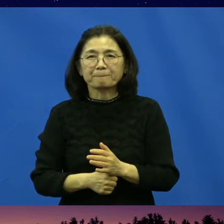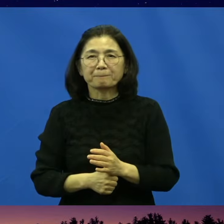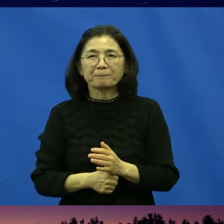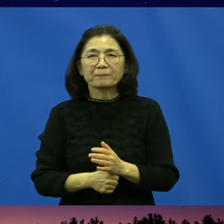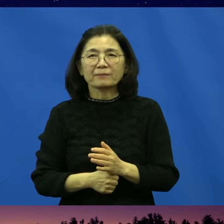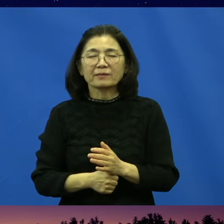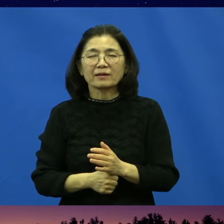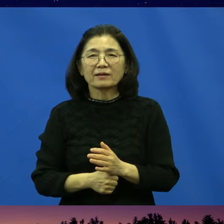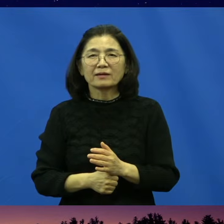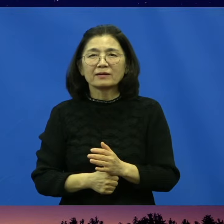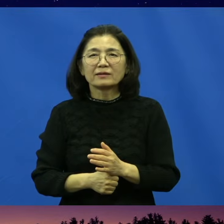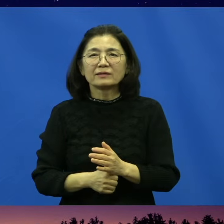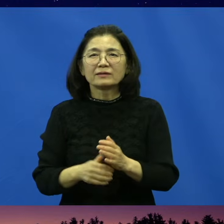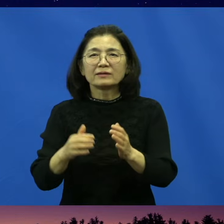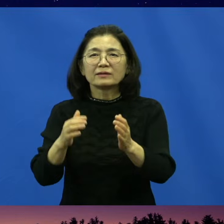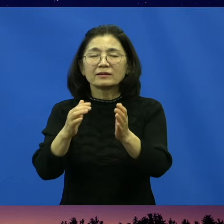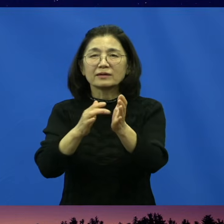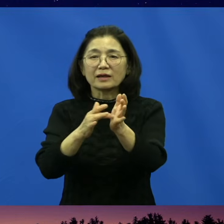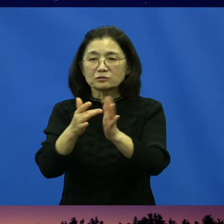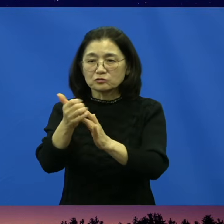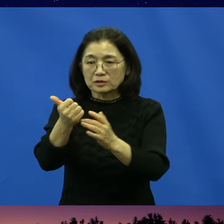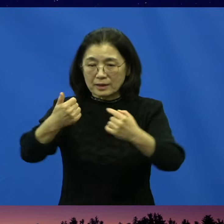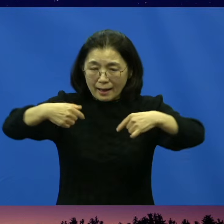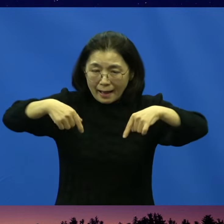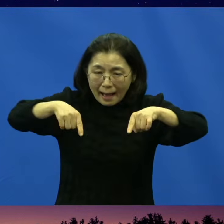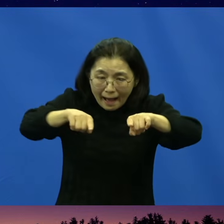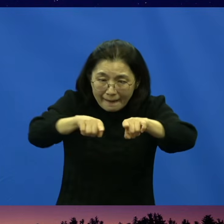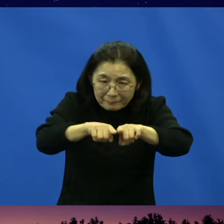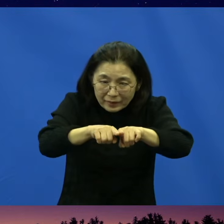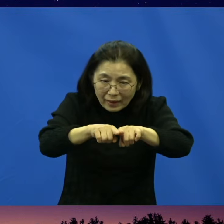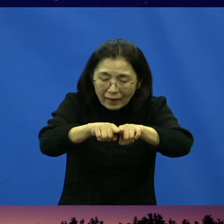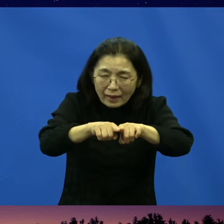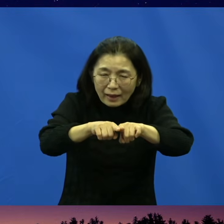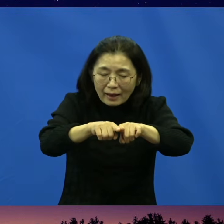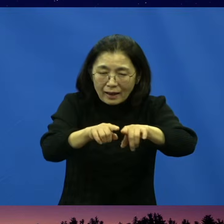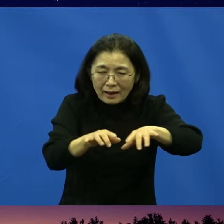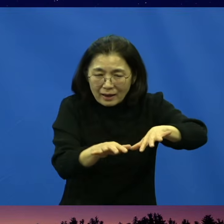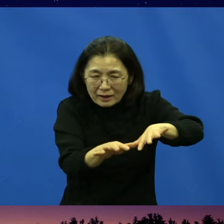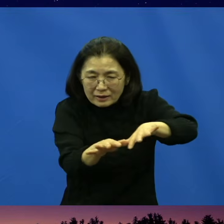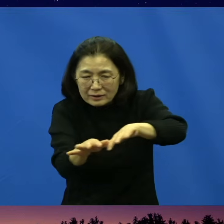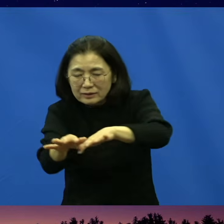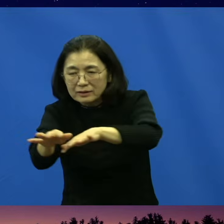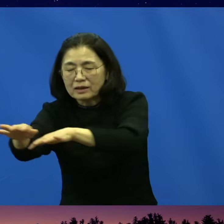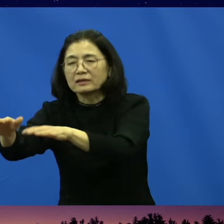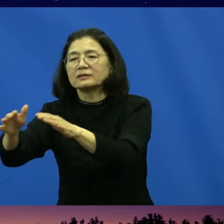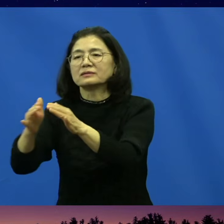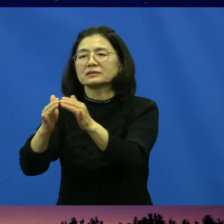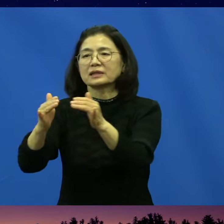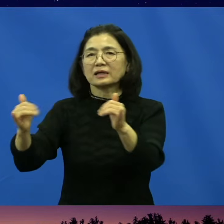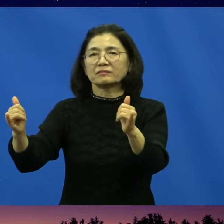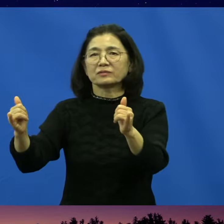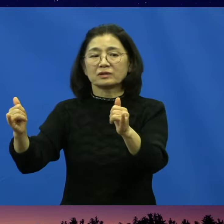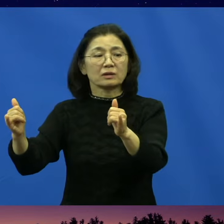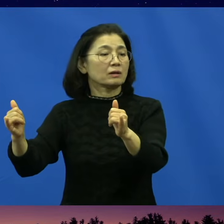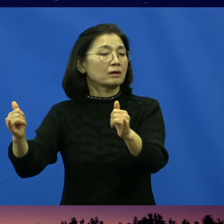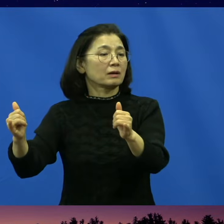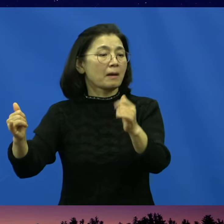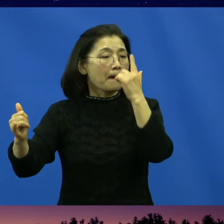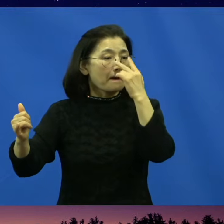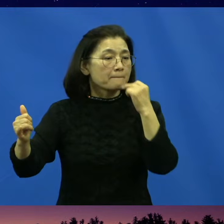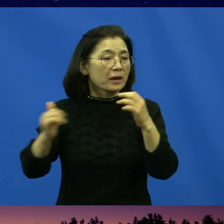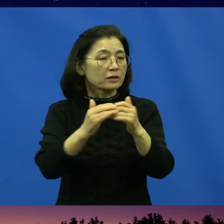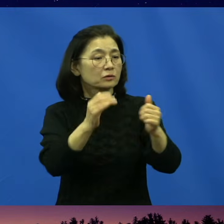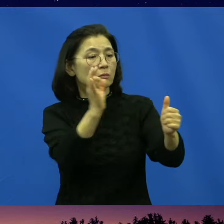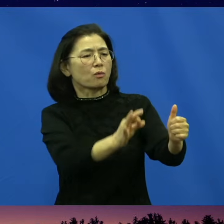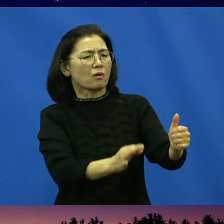그런데 예수님과 함께 가는 그 무리들, 다른 사람도 아니고 예수와 함께 그 길을 가는 사람들이 가만히 있으라고 소리를